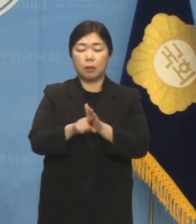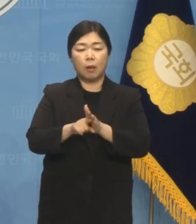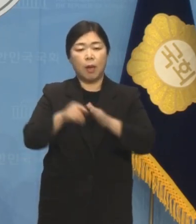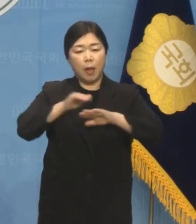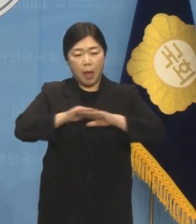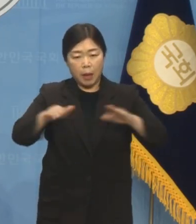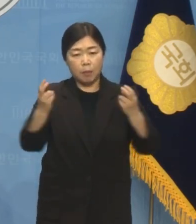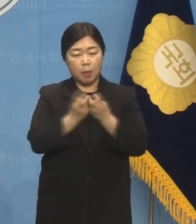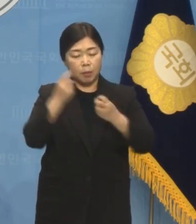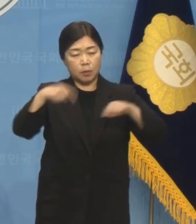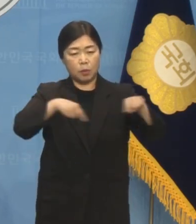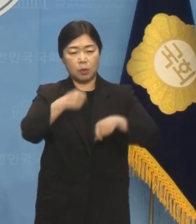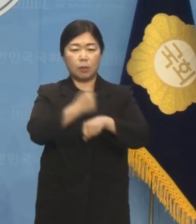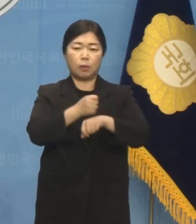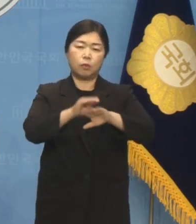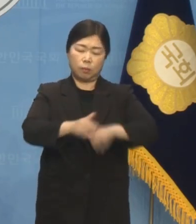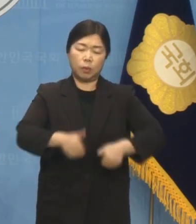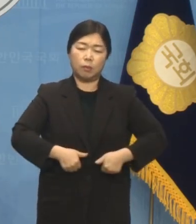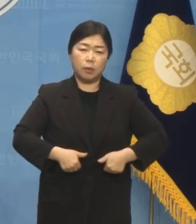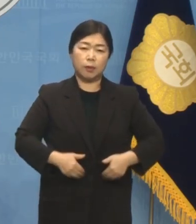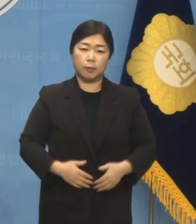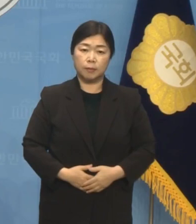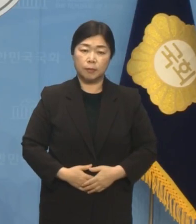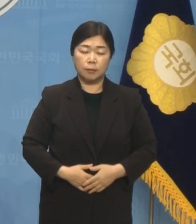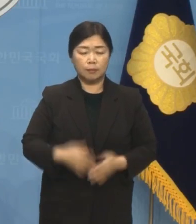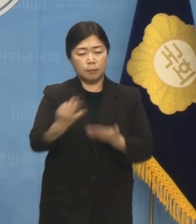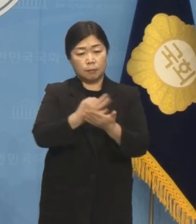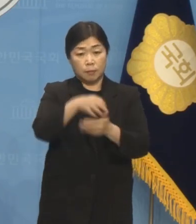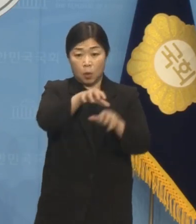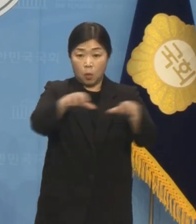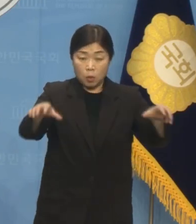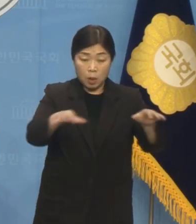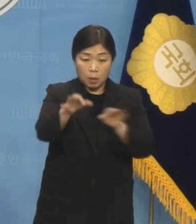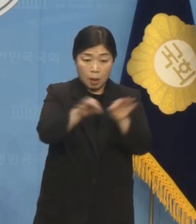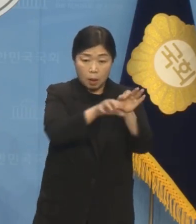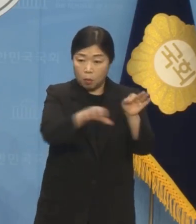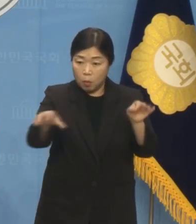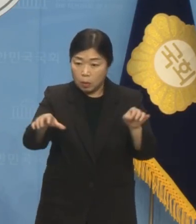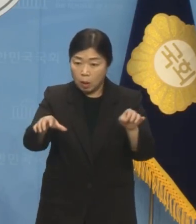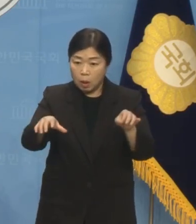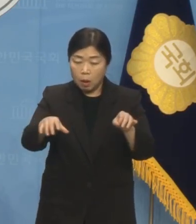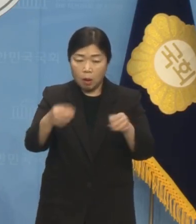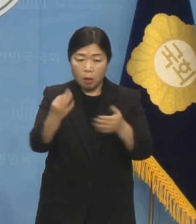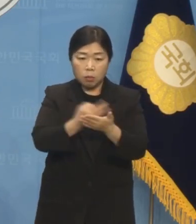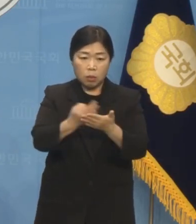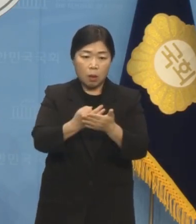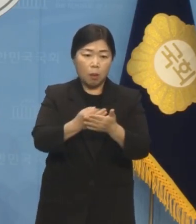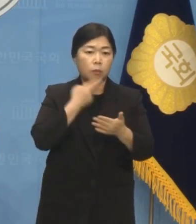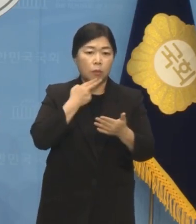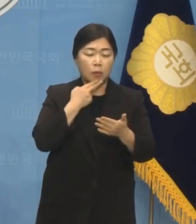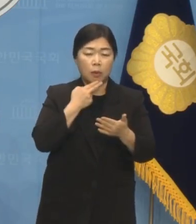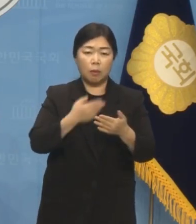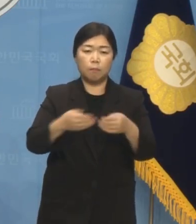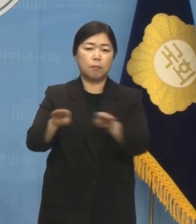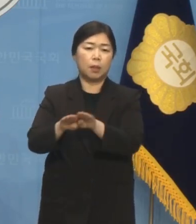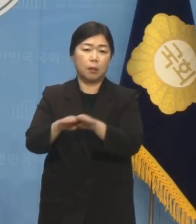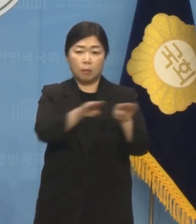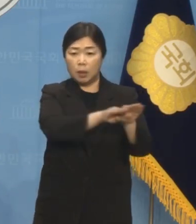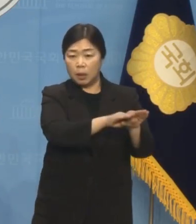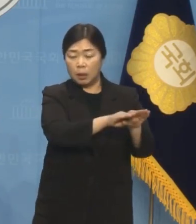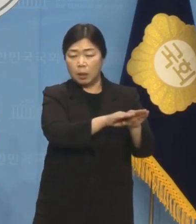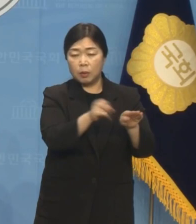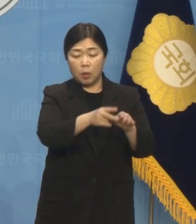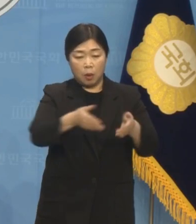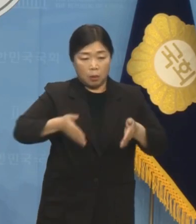마련돼야 합니다. 불 꺼진 상가들, 텅 빈 장바구니는 인도와 도로에 페인트 칠을 한다고 K-팝